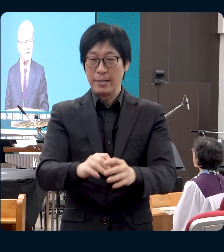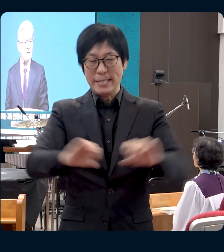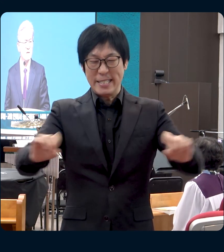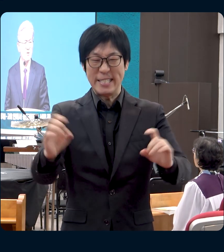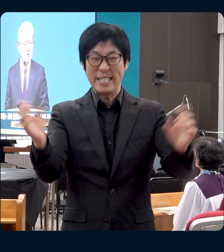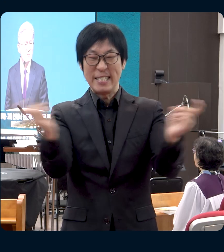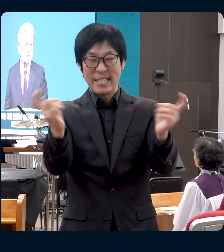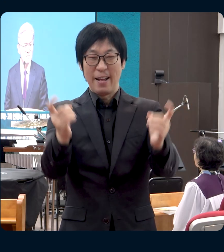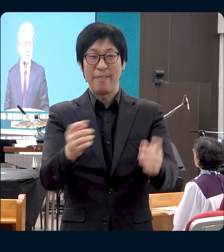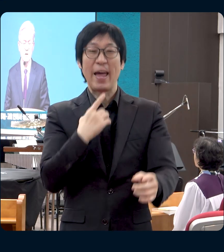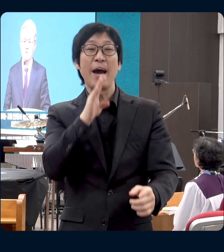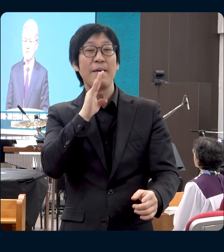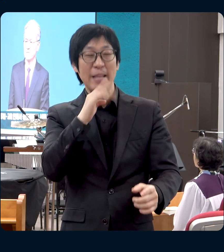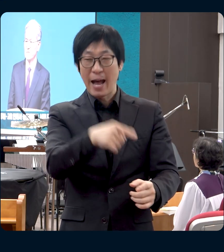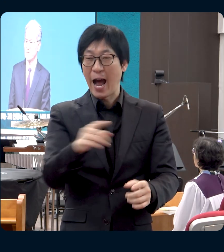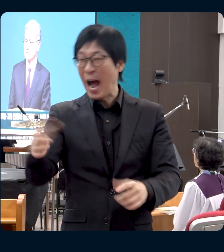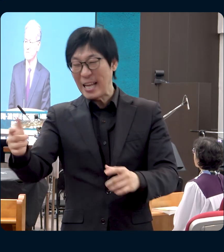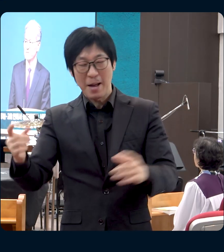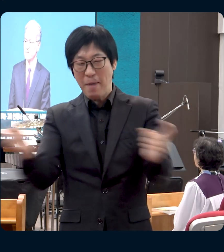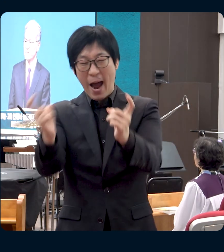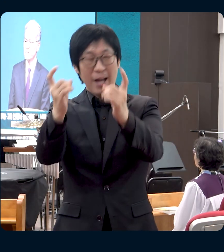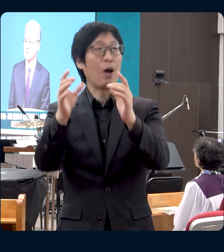반목할 때 정말 힘들다고.